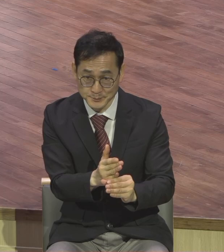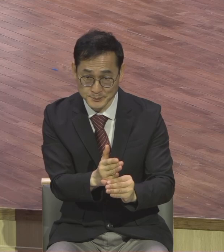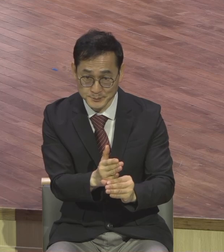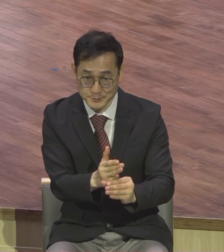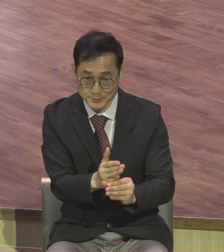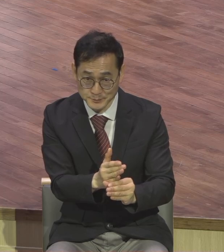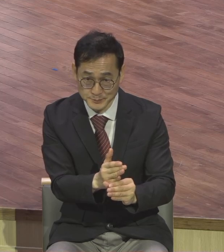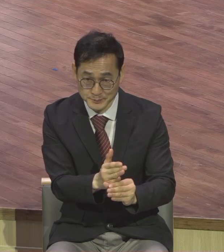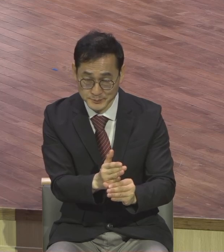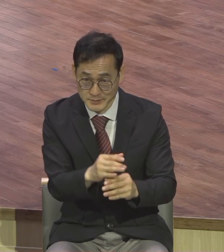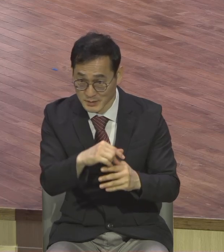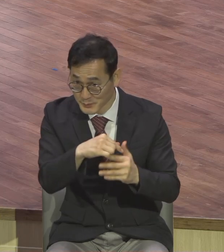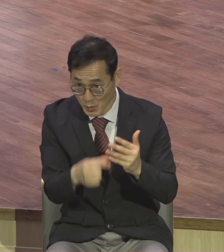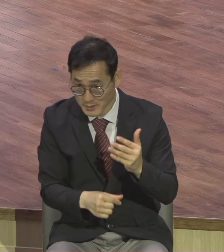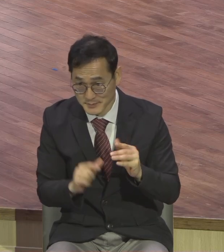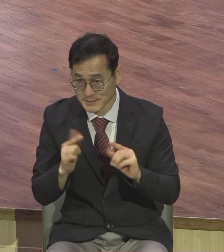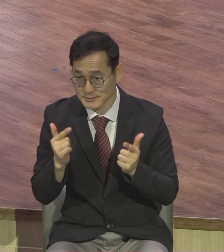없어요.